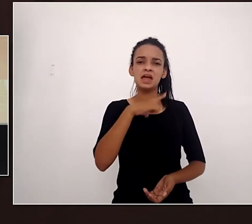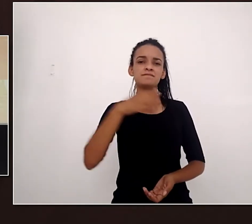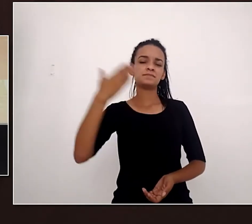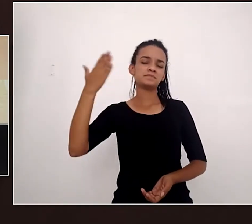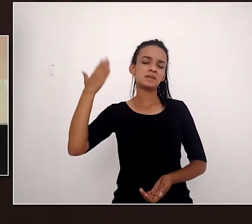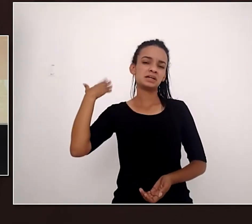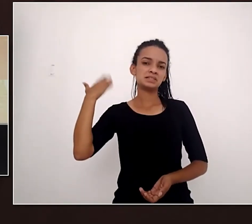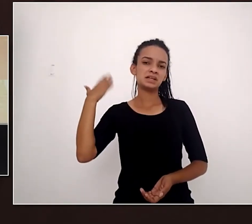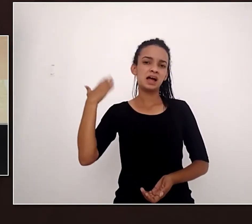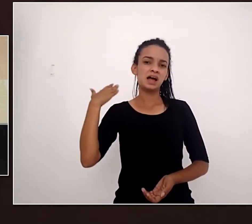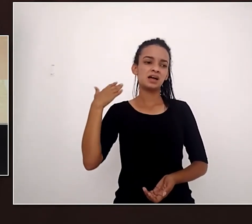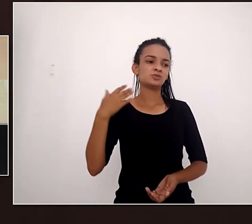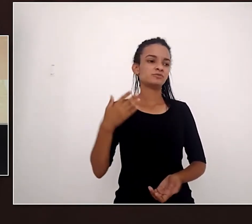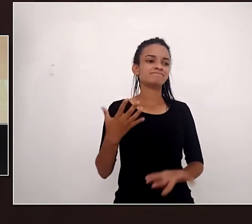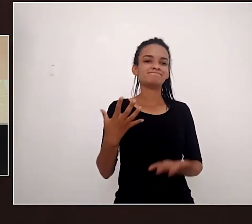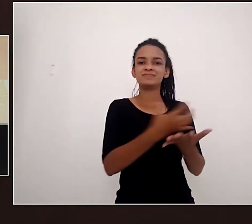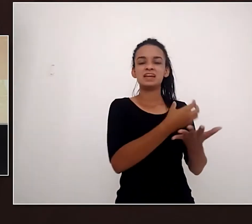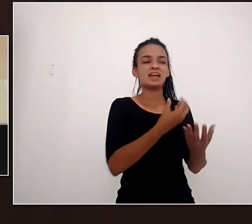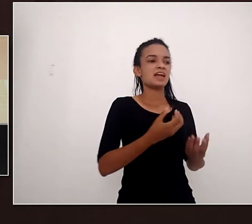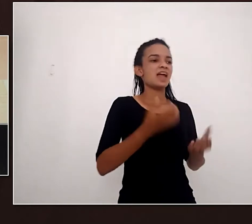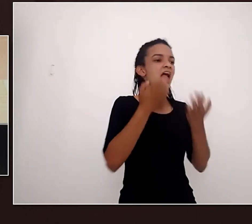Agora vamos dar essa vinha